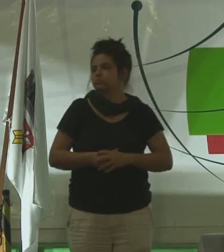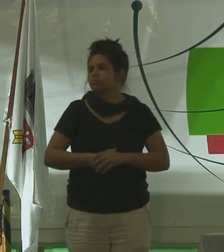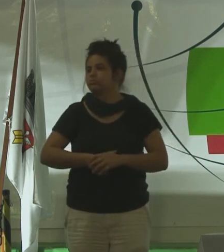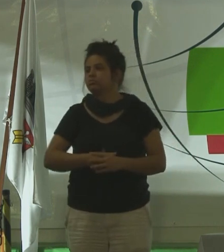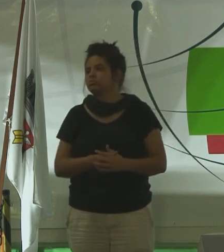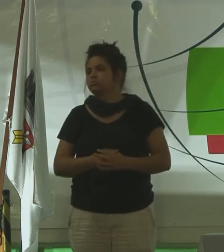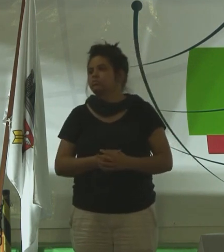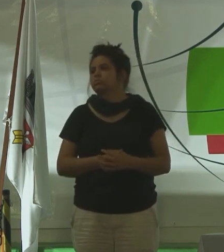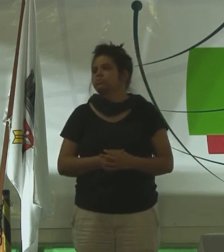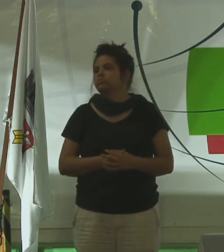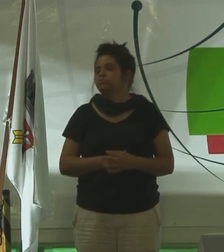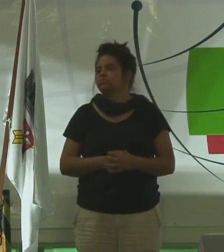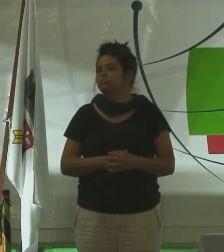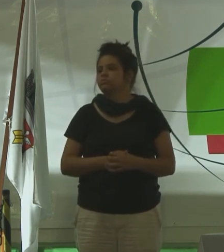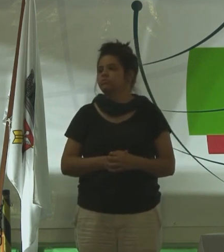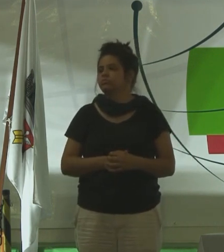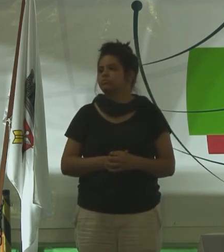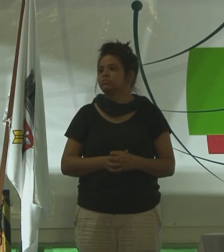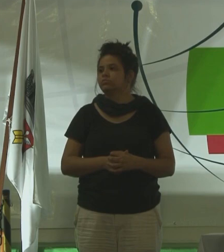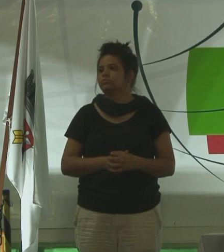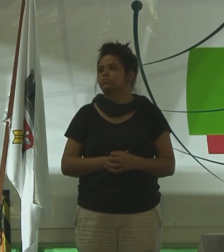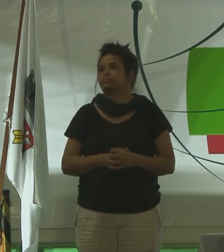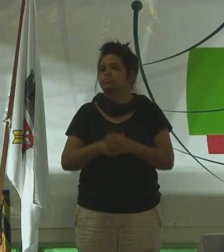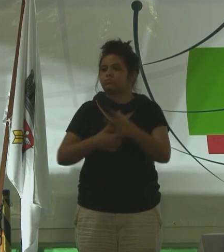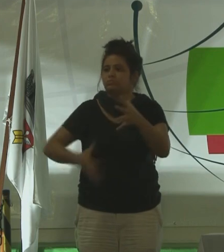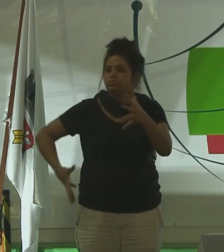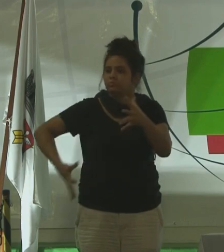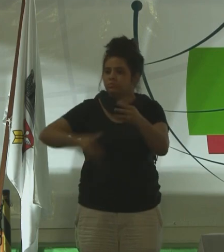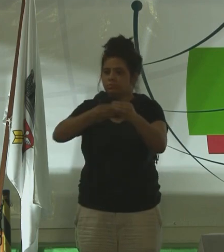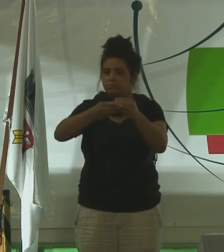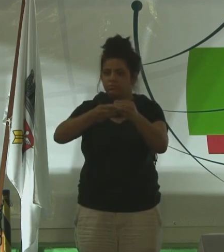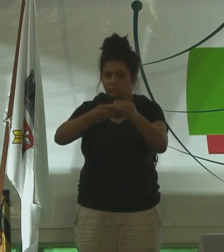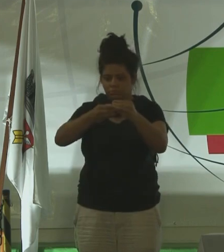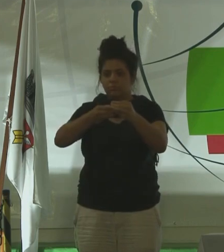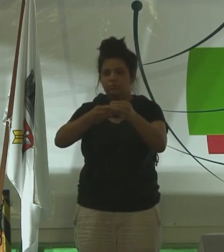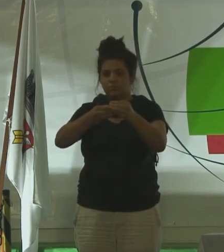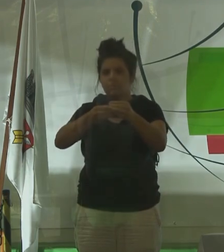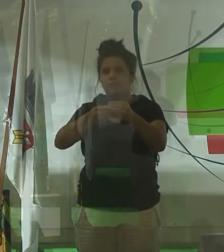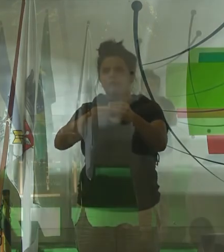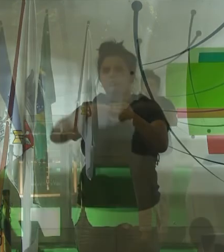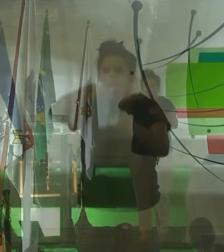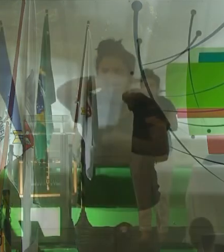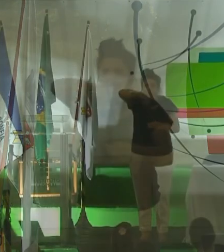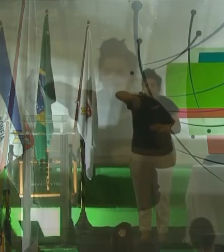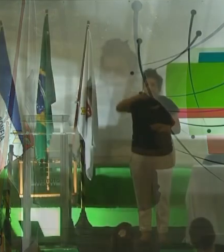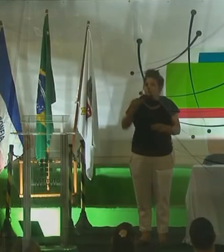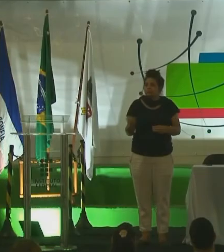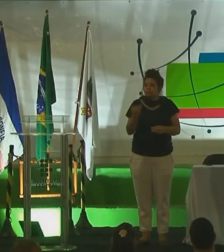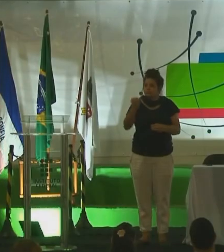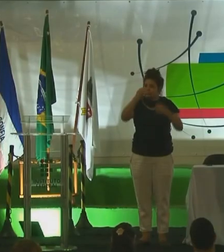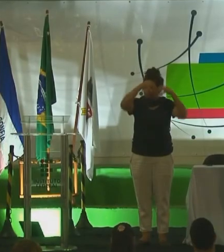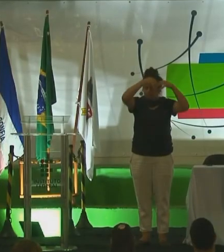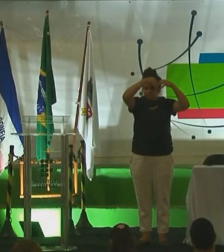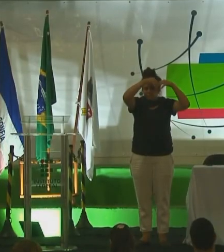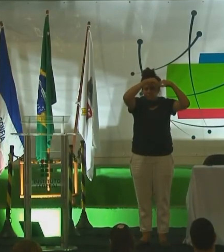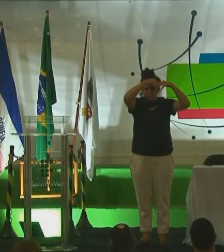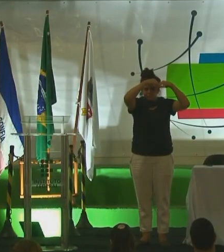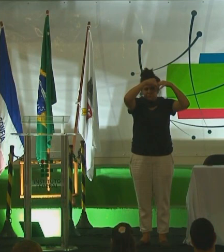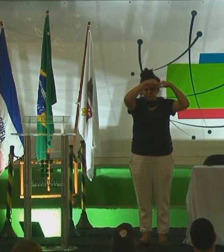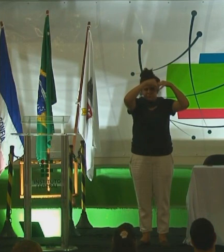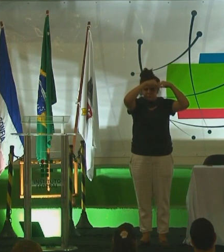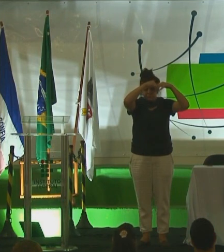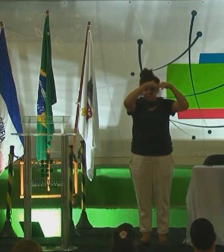E, para finalizar, eu acho que é importante a gente pensar algumas coisas, refletir algumas coisas sobre isso que a gente